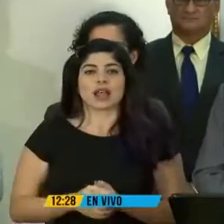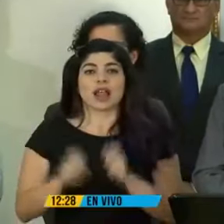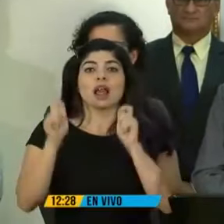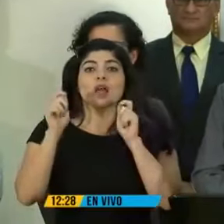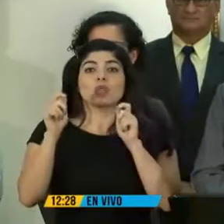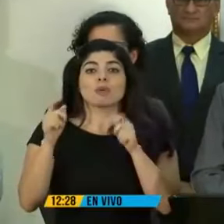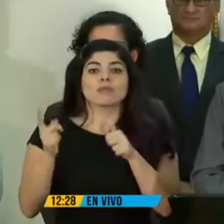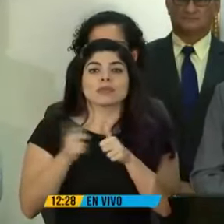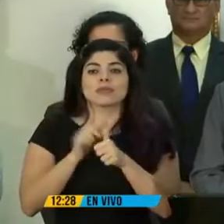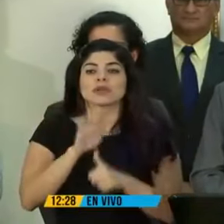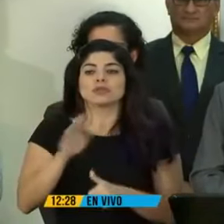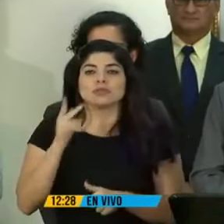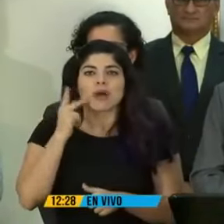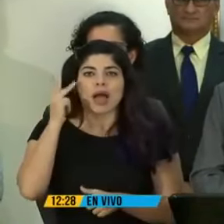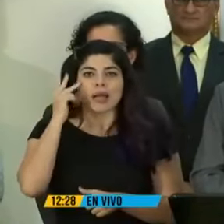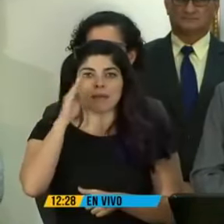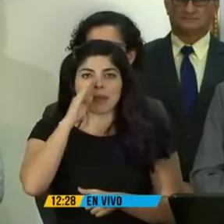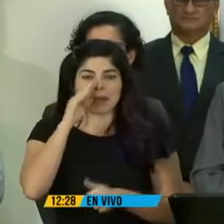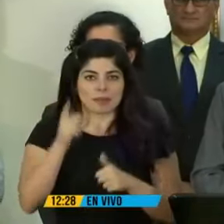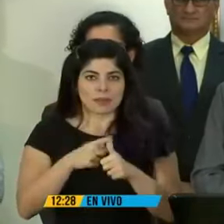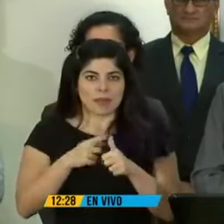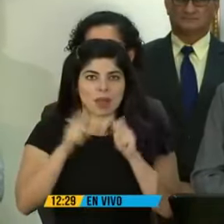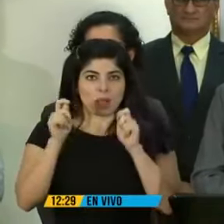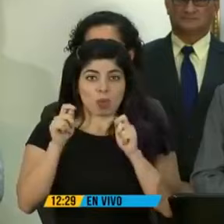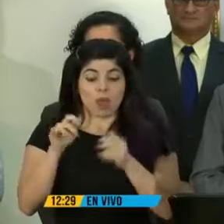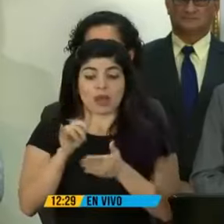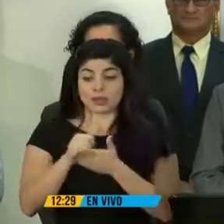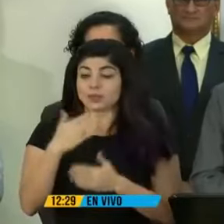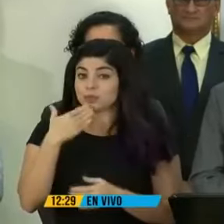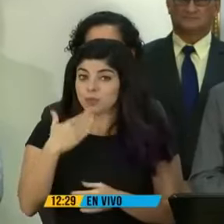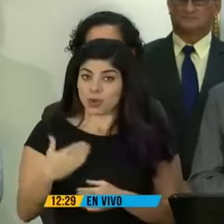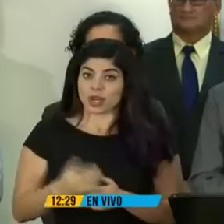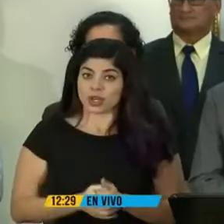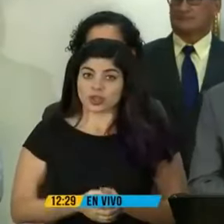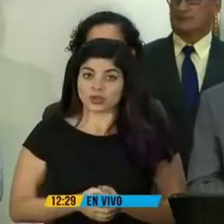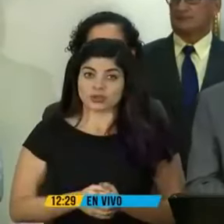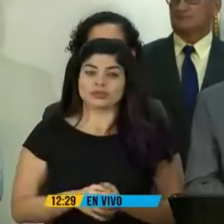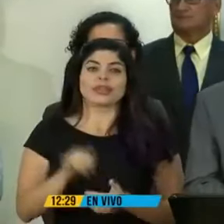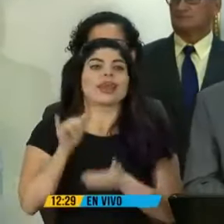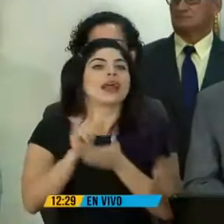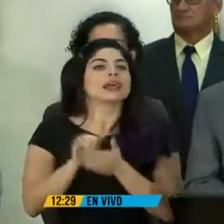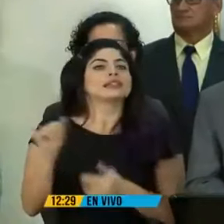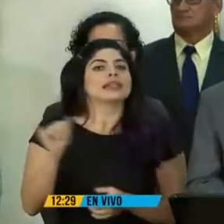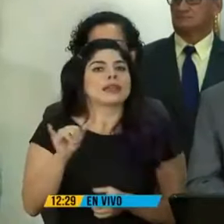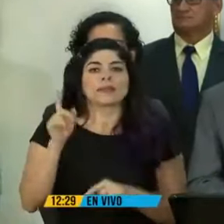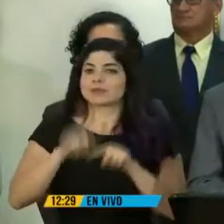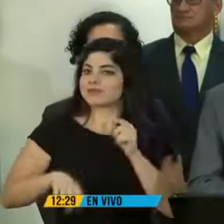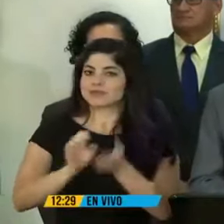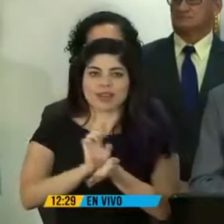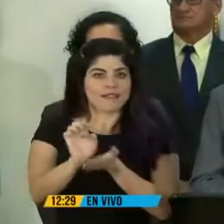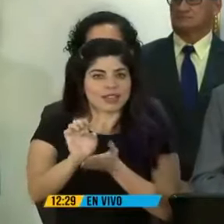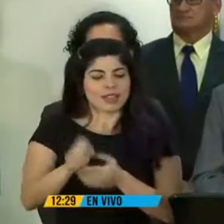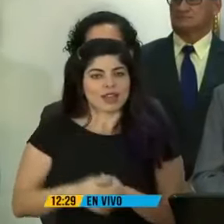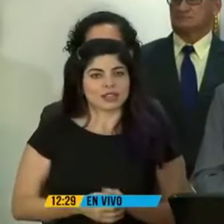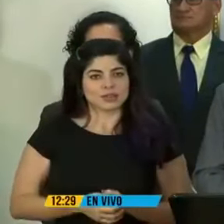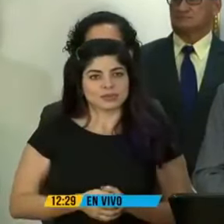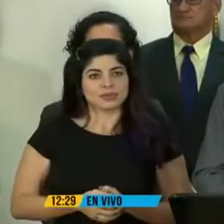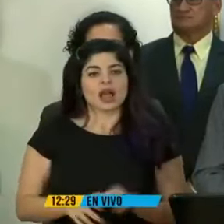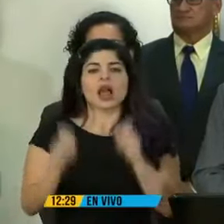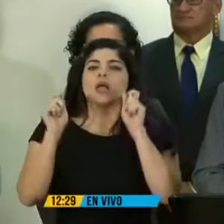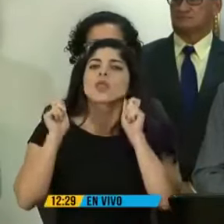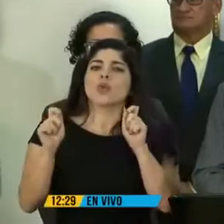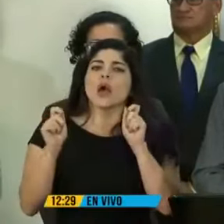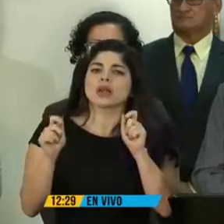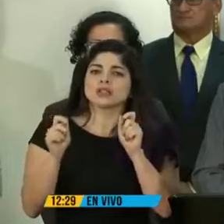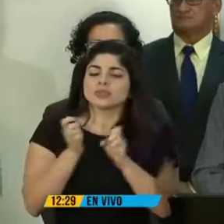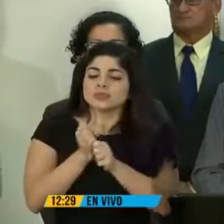sus padres y sus madres. Eso es bueno y eso también es inevitable. La educación